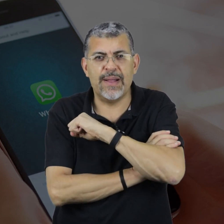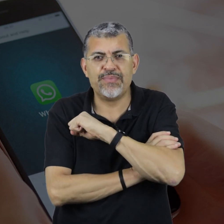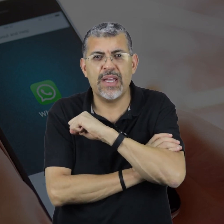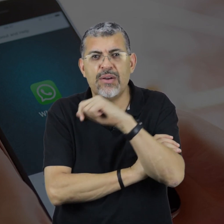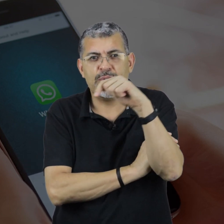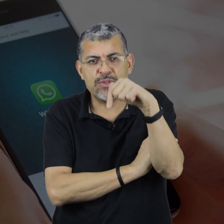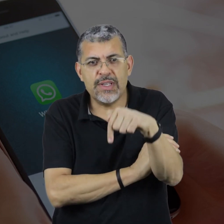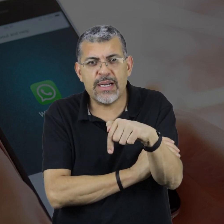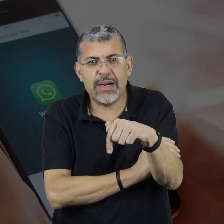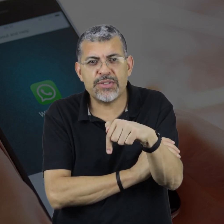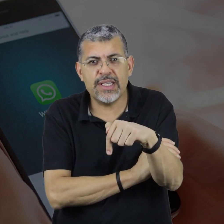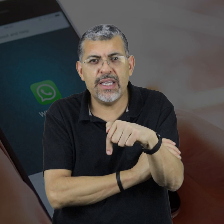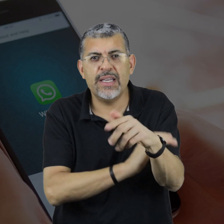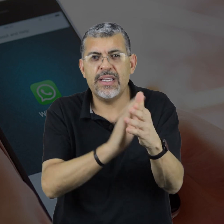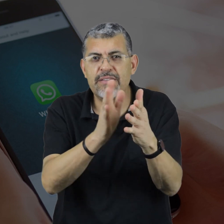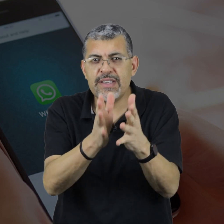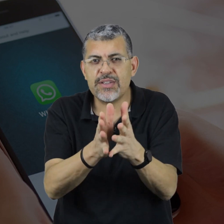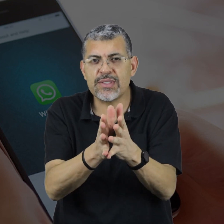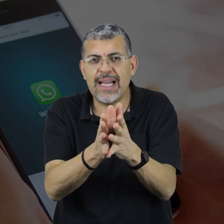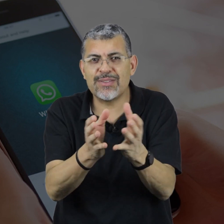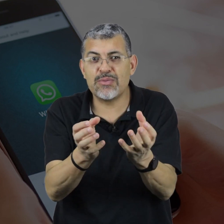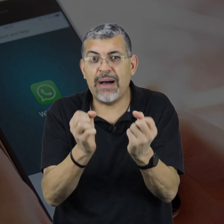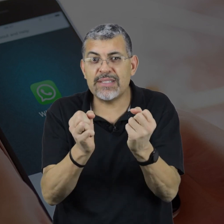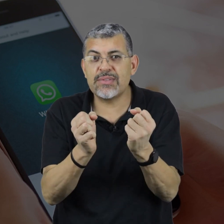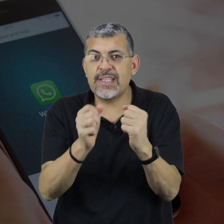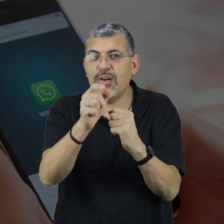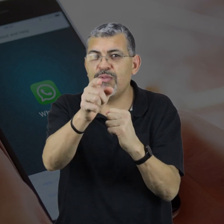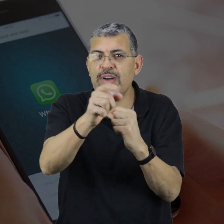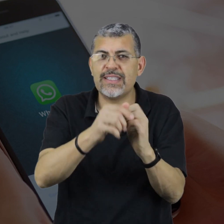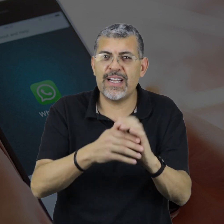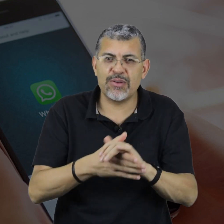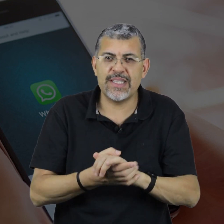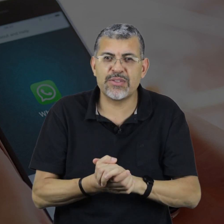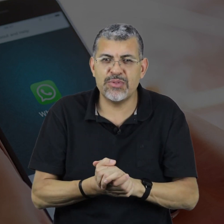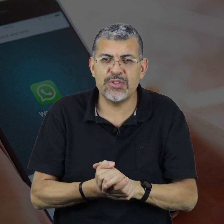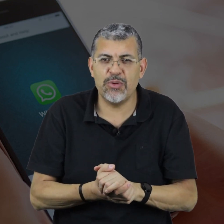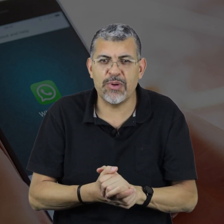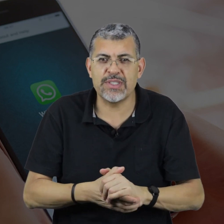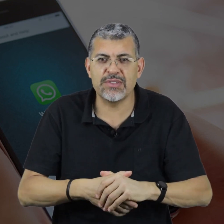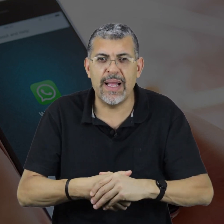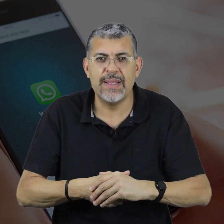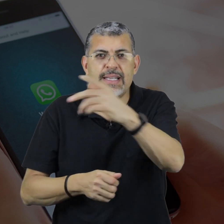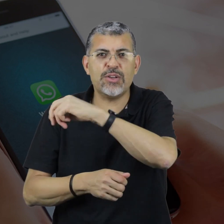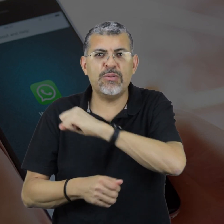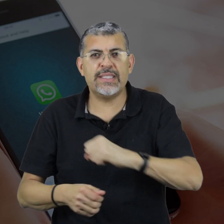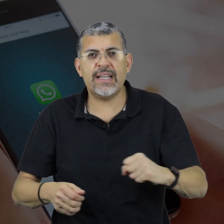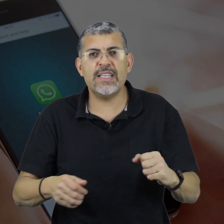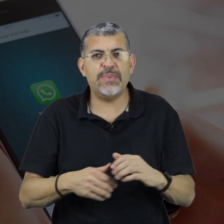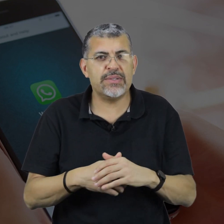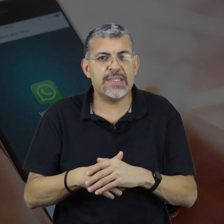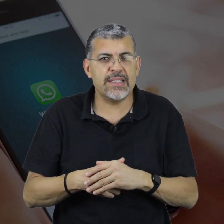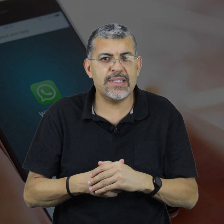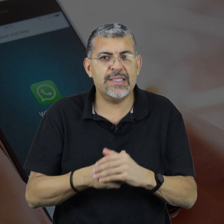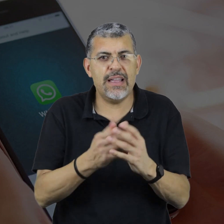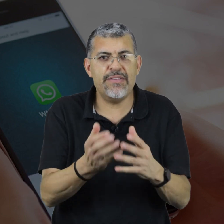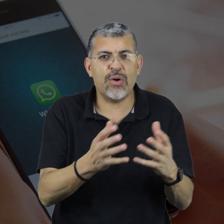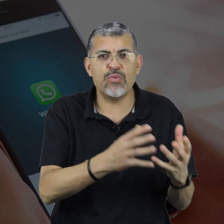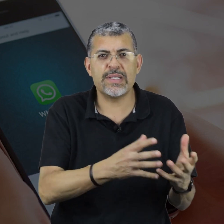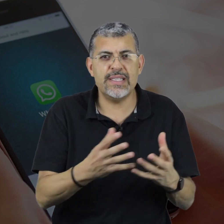alguma dúvida use o link abaixo aqui envie seus dados básicos que eu vou entrar em contato contigo eu posso te ajudar deixe seu comentário a respeito 200 se teve